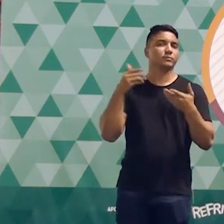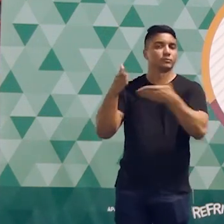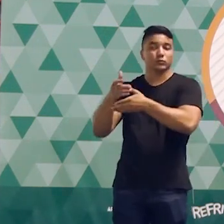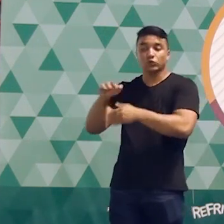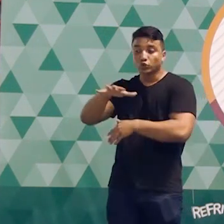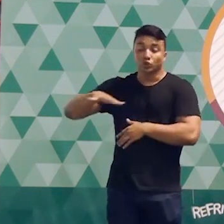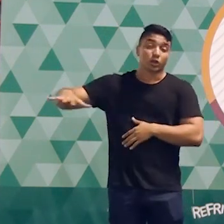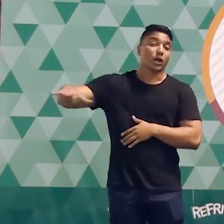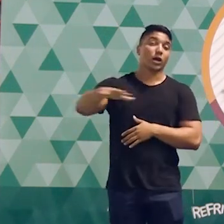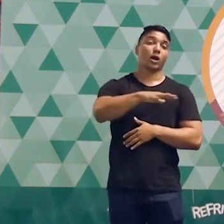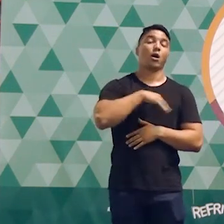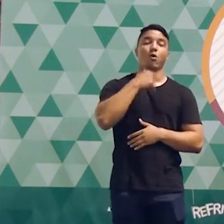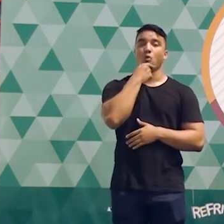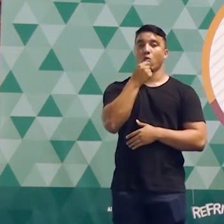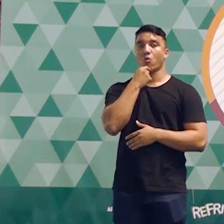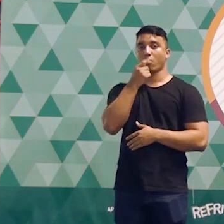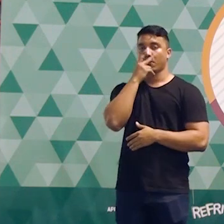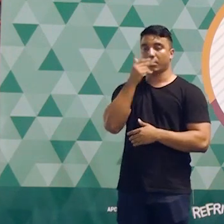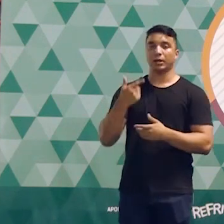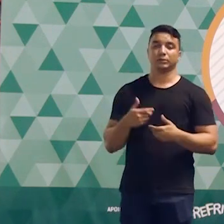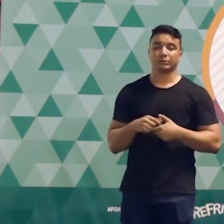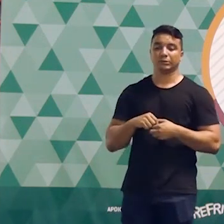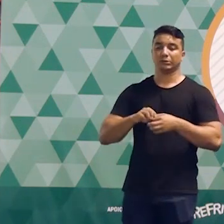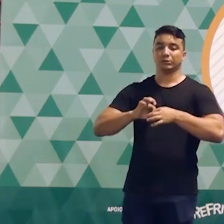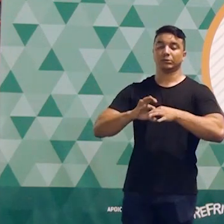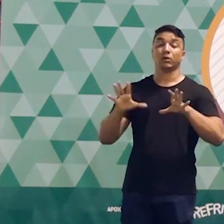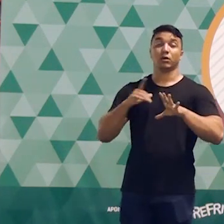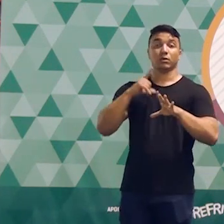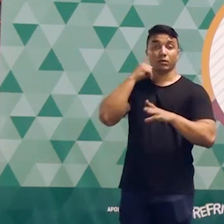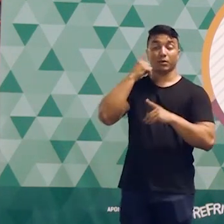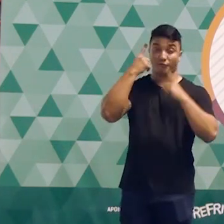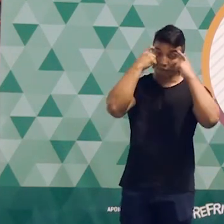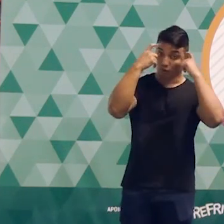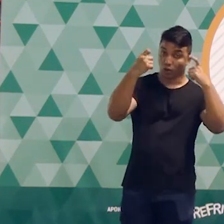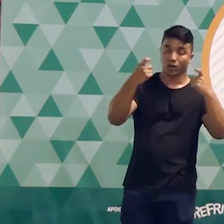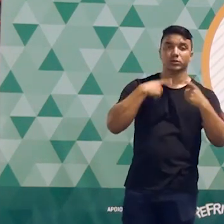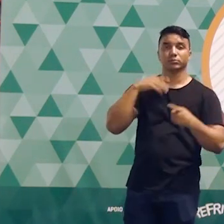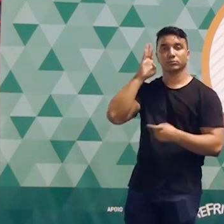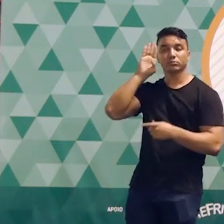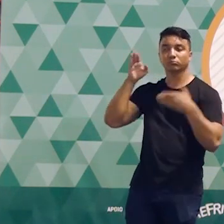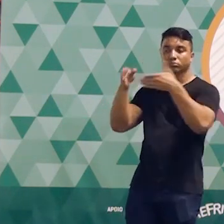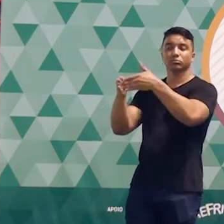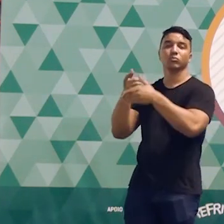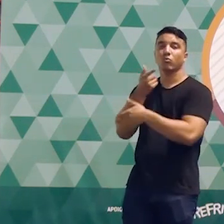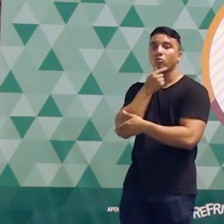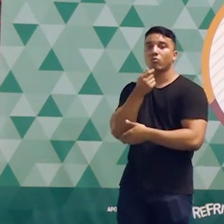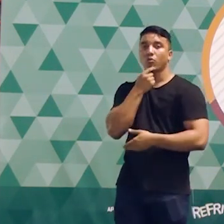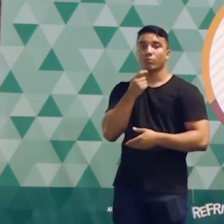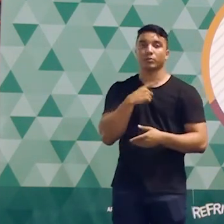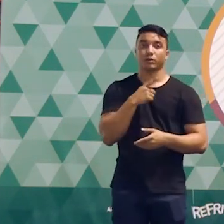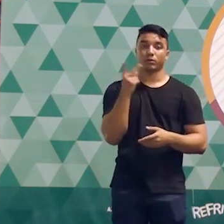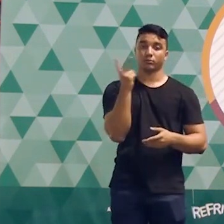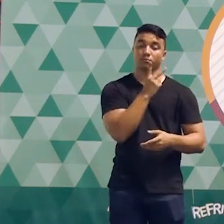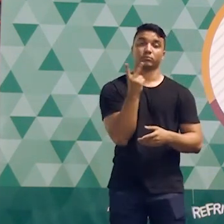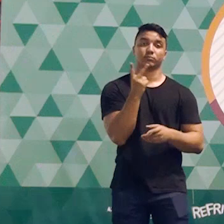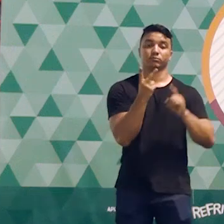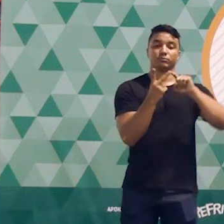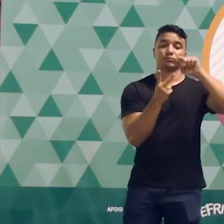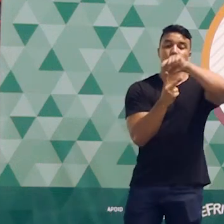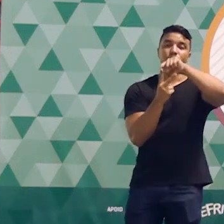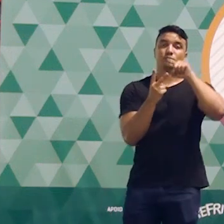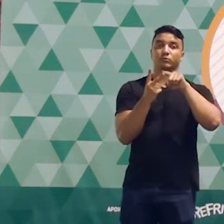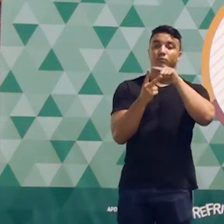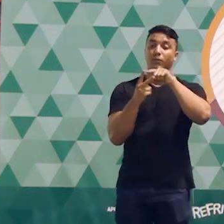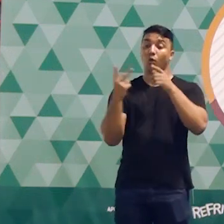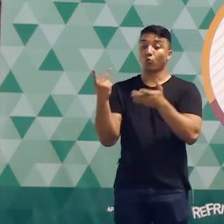de maneira geral, o homem é mais entranhado nisso. A violência urbana atinge mais o homem. O homem está nos dois lados da violência urbana.